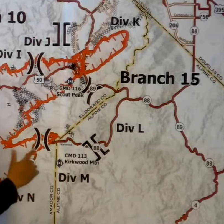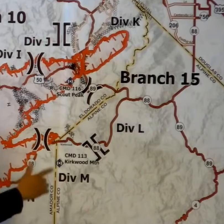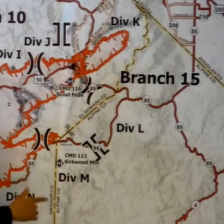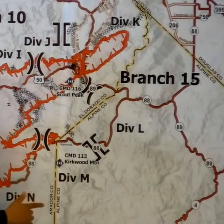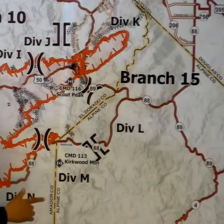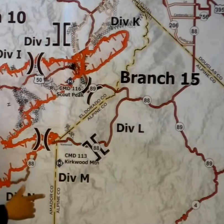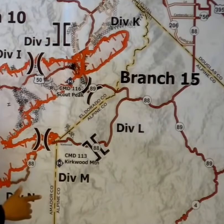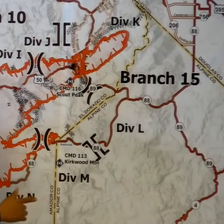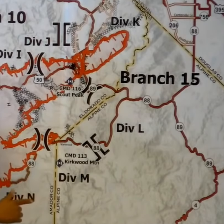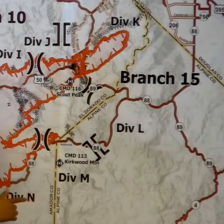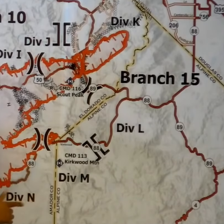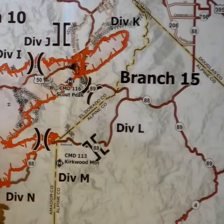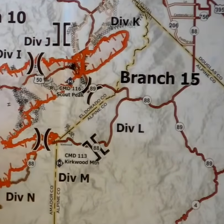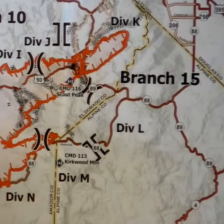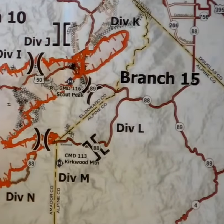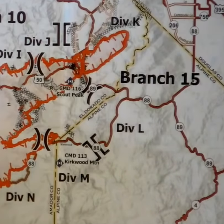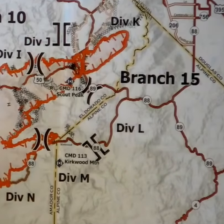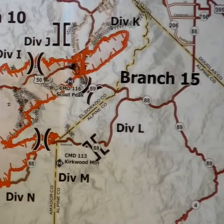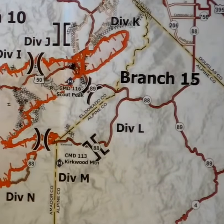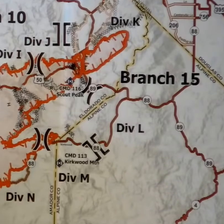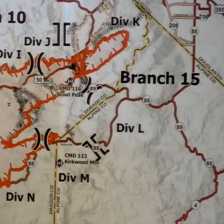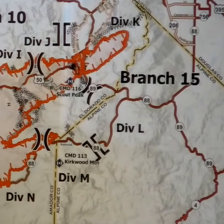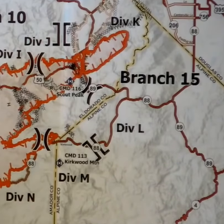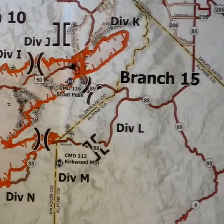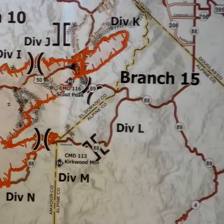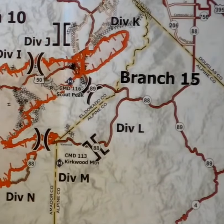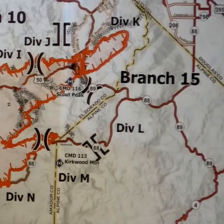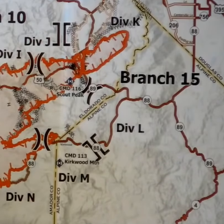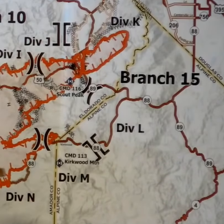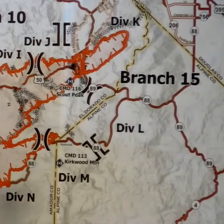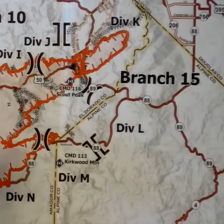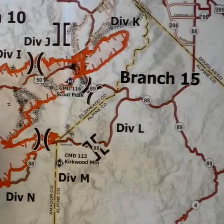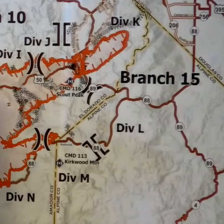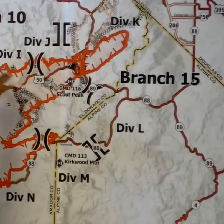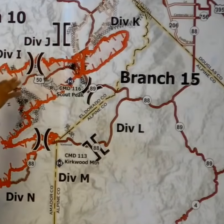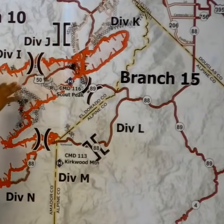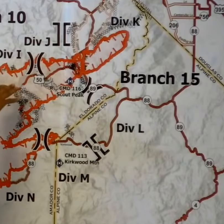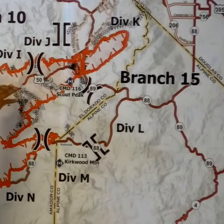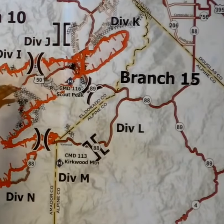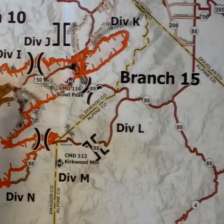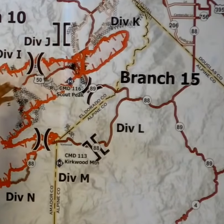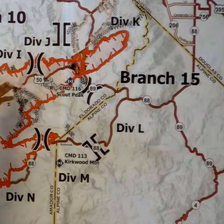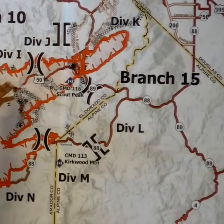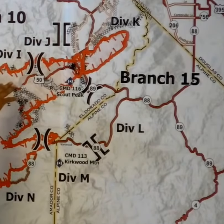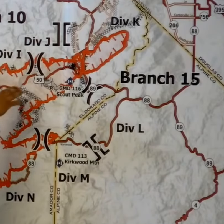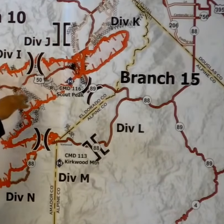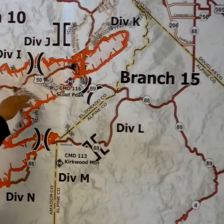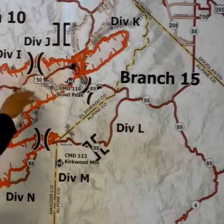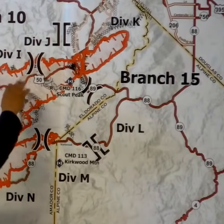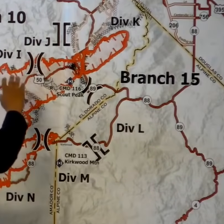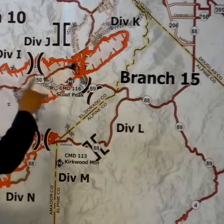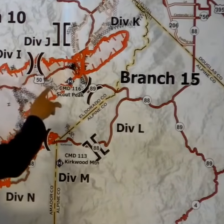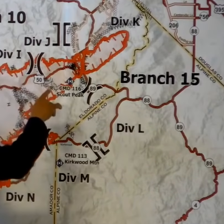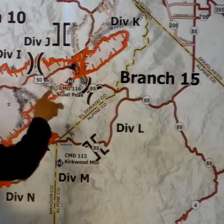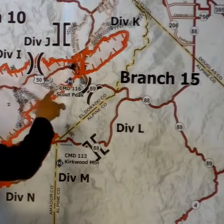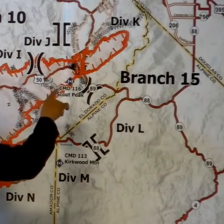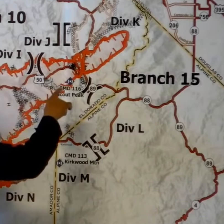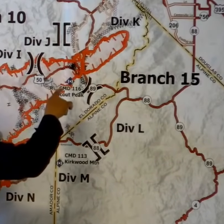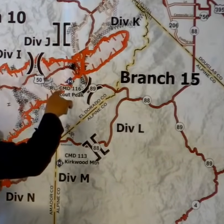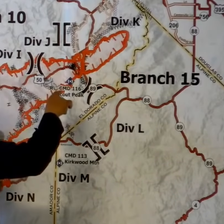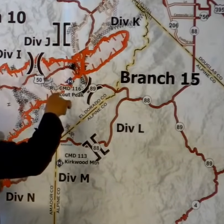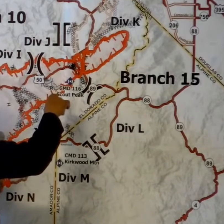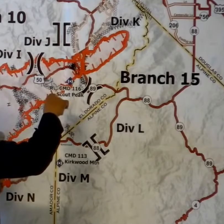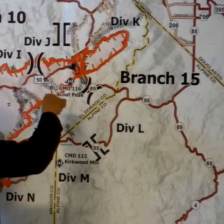nuestros aerotanques y otros recursos aéreos para asegurarse que tengamos líneas de contención para prevenir